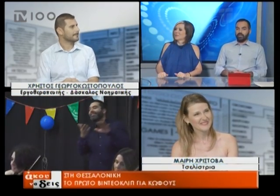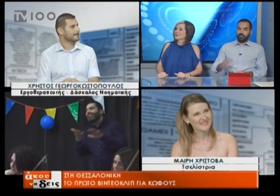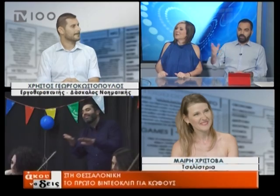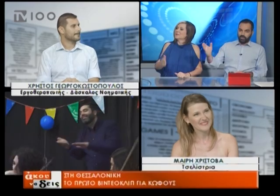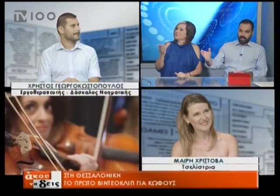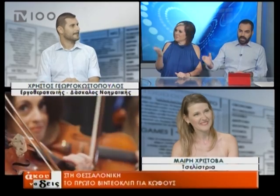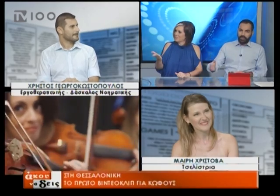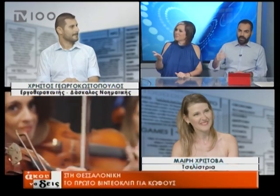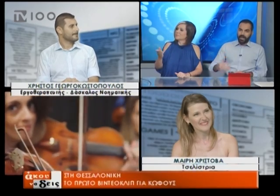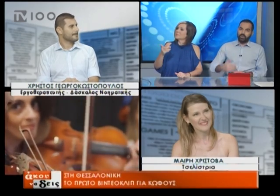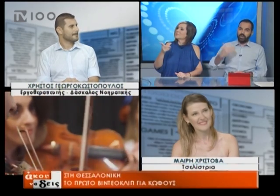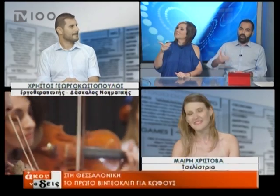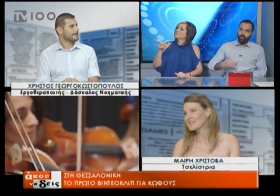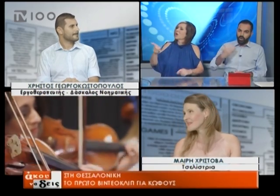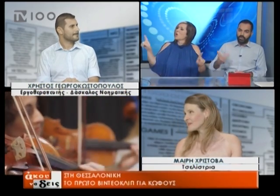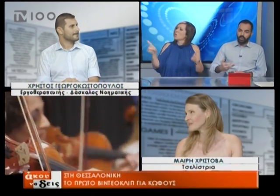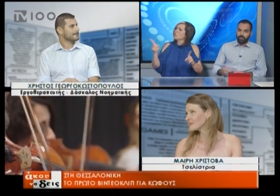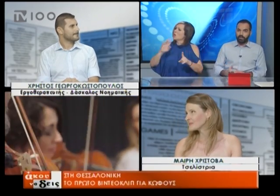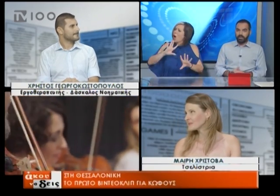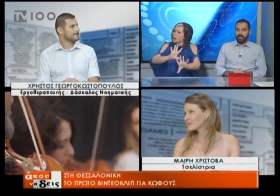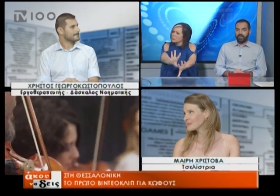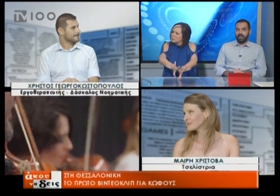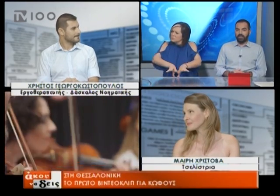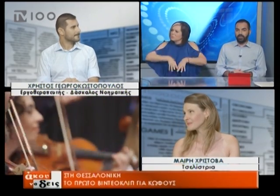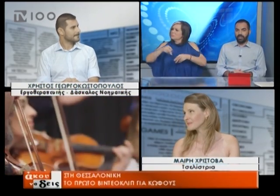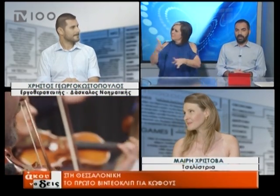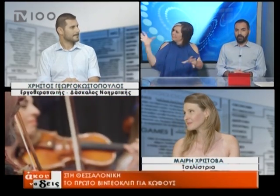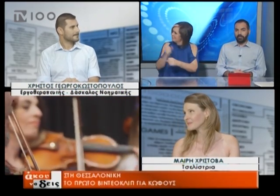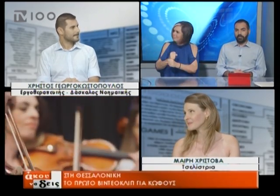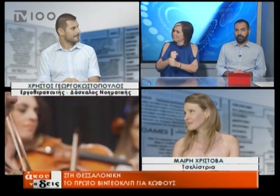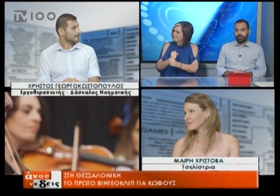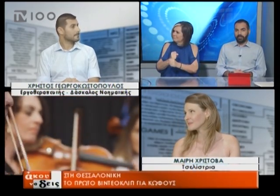Χρήστο, κατάφεραν να μεταδώσουν όλο αυτό το οποίο μας περιγράφει η κυρία Χρήστοβα.